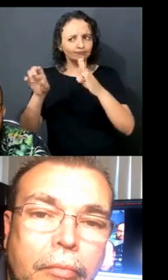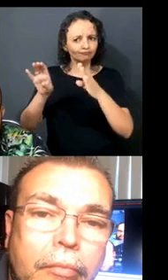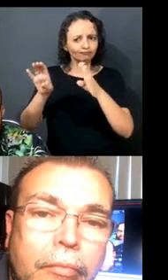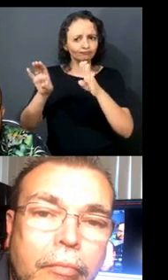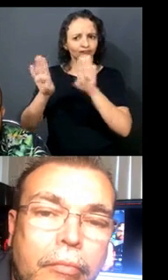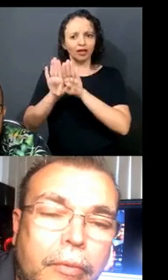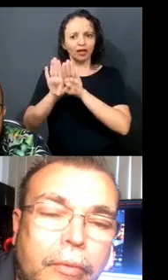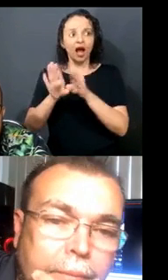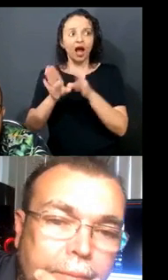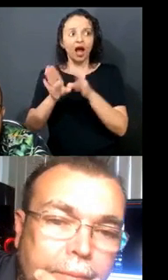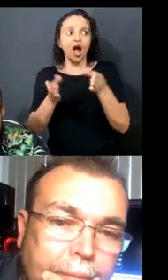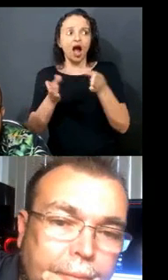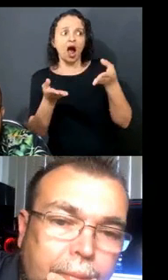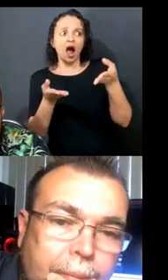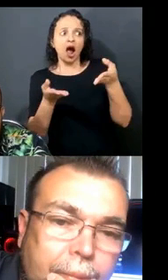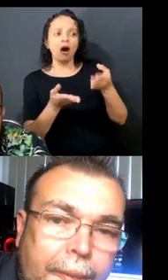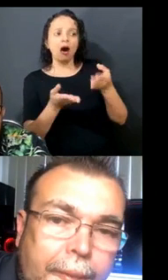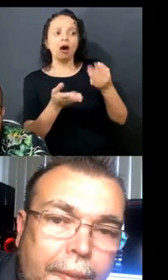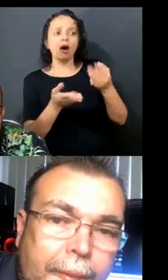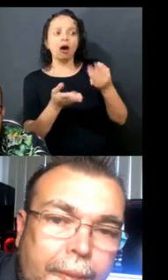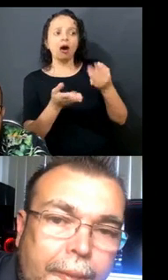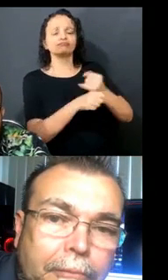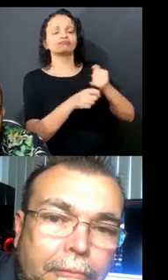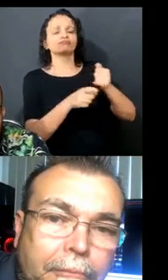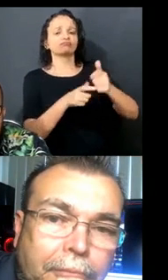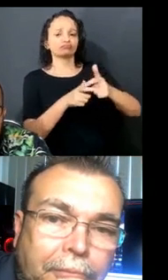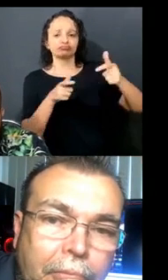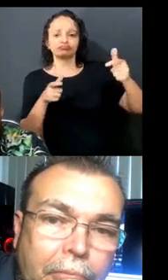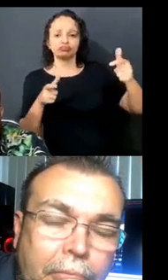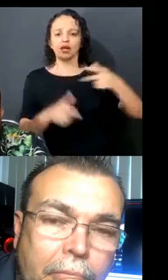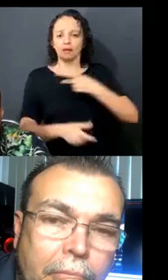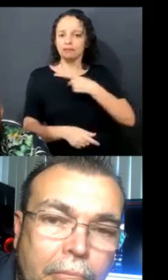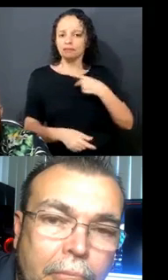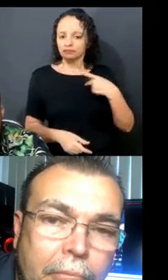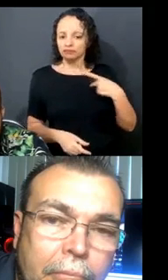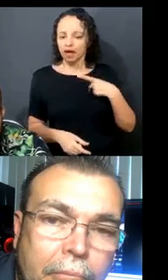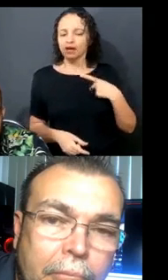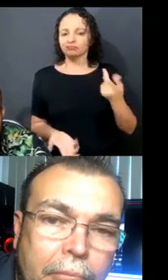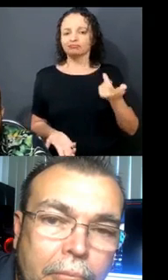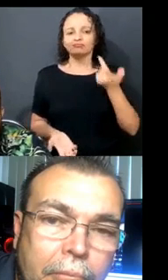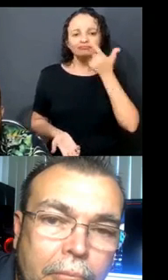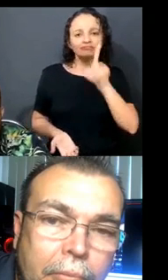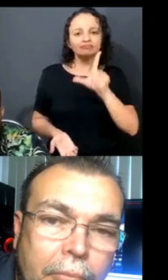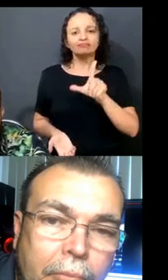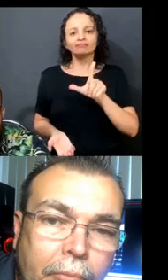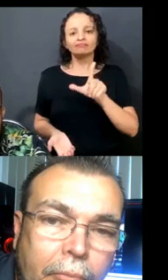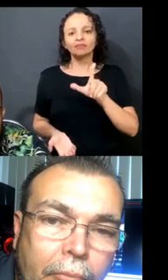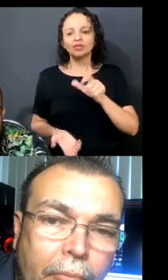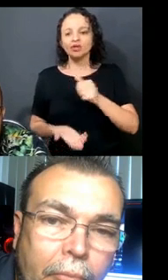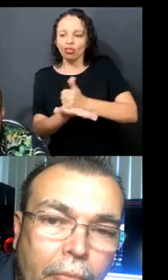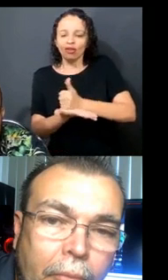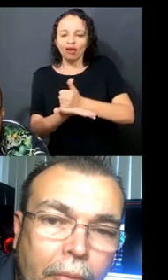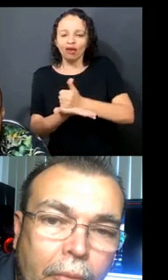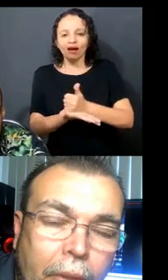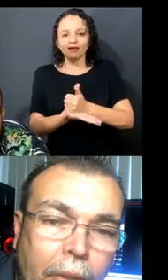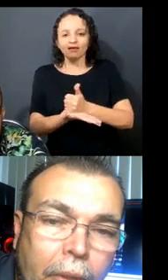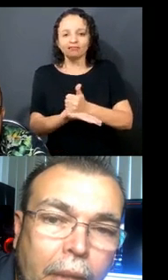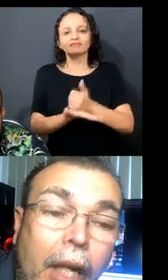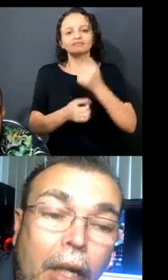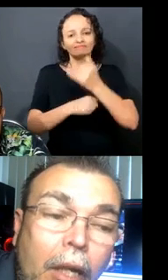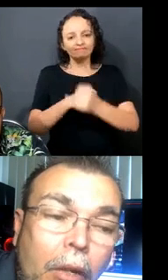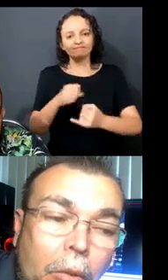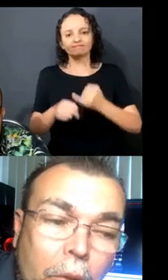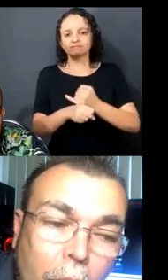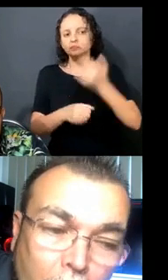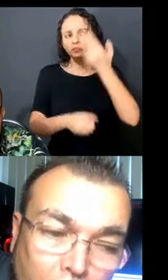fechados, termina sendo uma grande relevância para aquela igreja, para aquele pastor dominando isso aí, né?